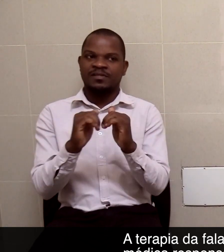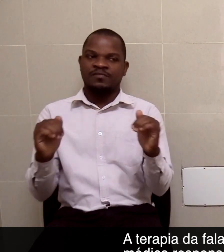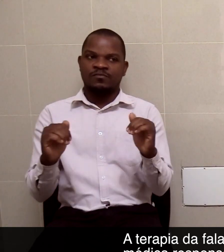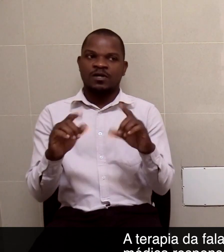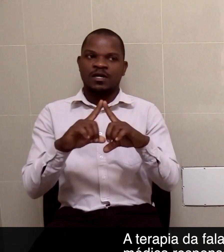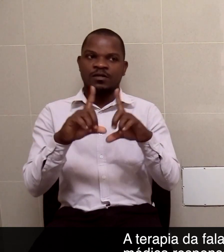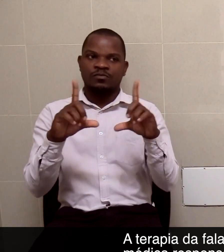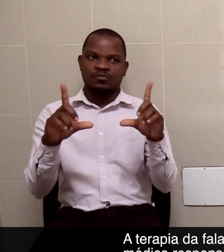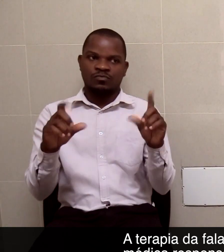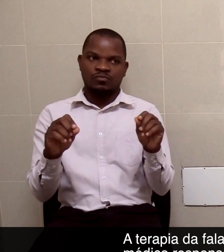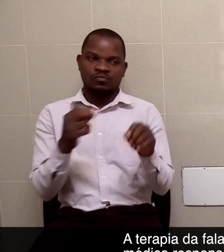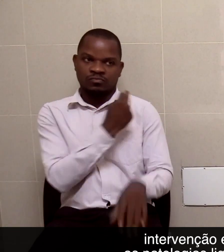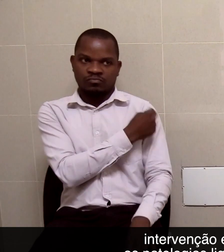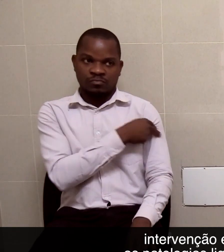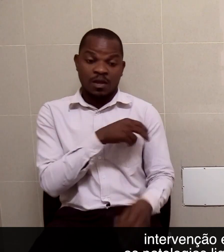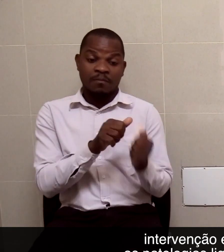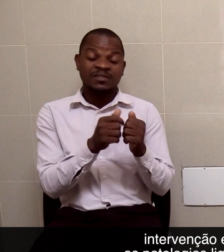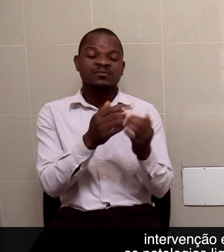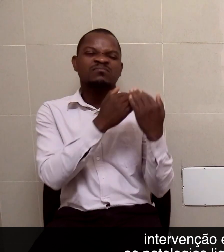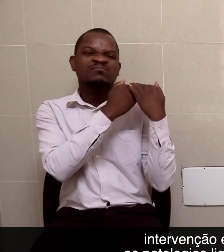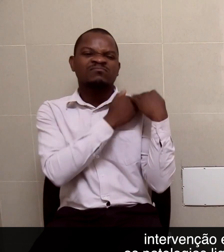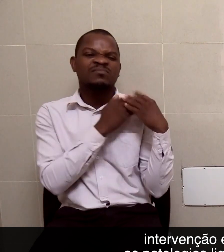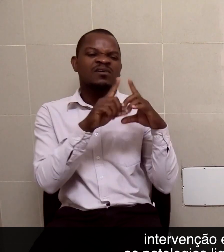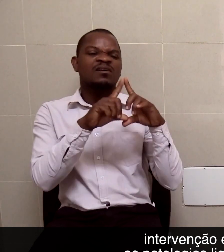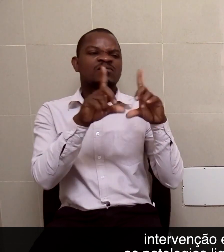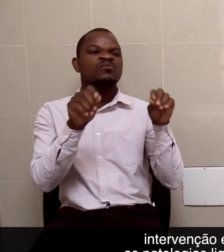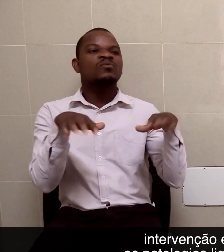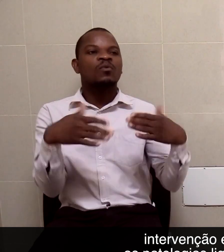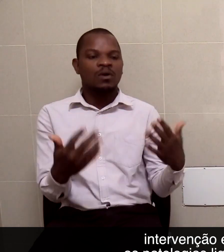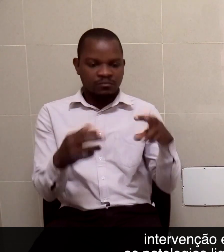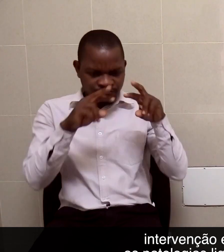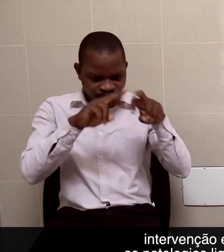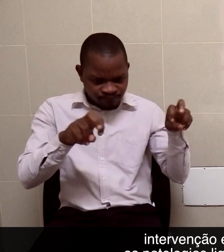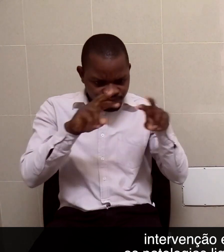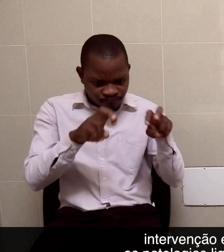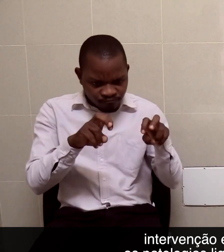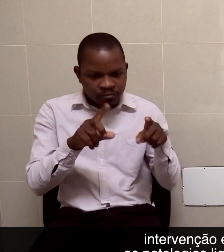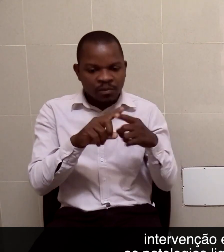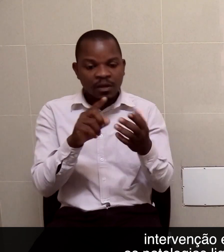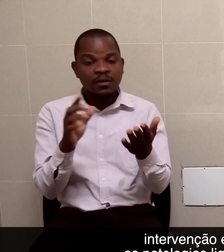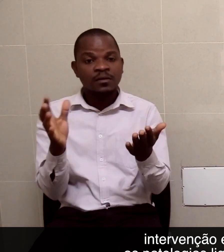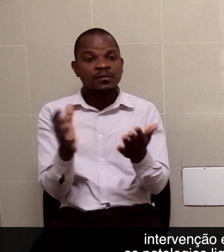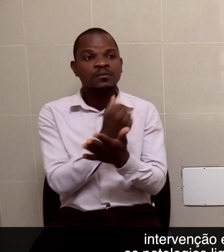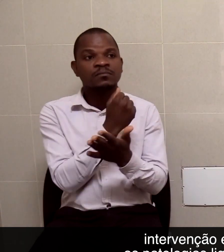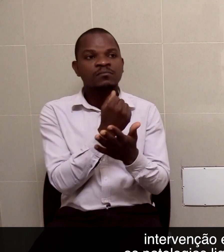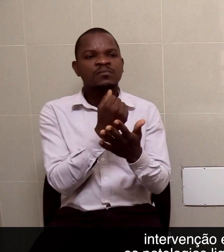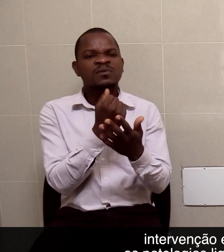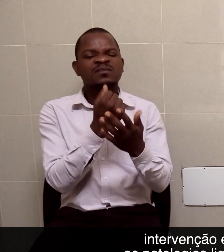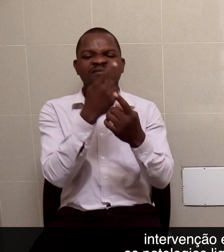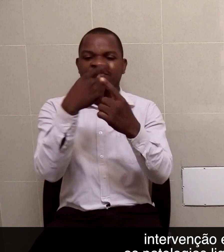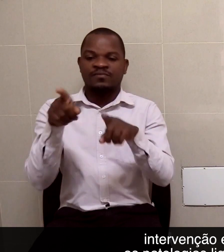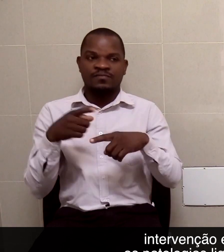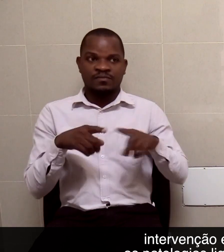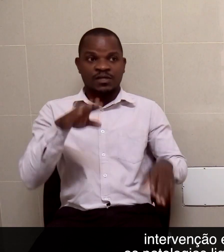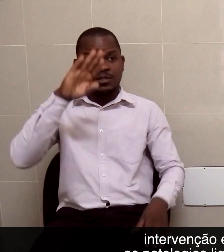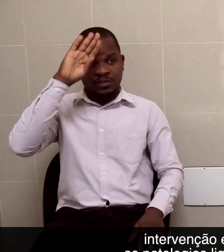responsável no diagnóstico, intervenção e rastreio de todas as patologias ligadas